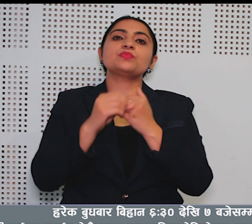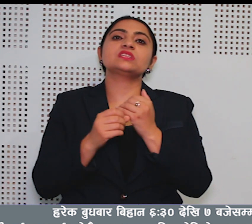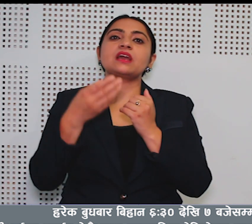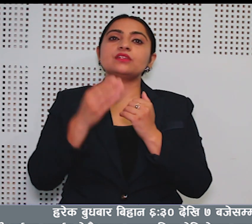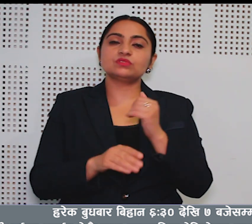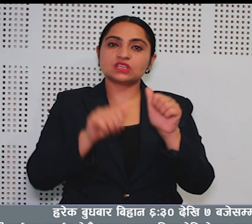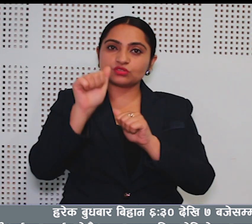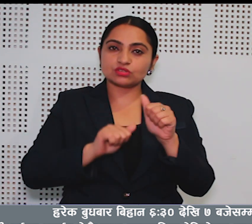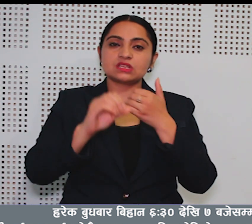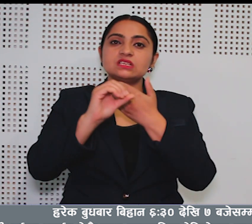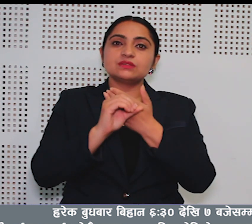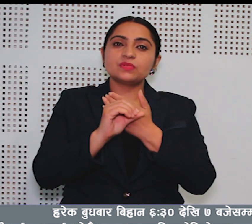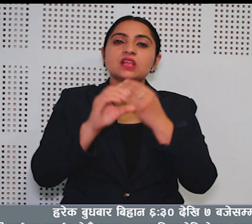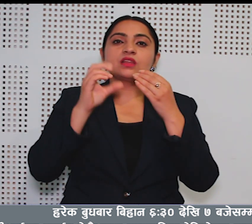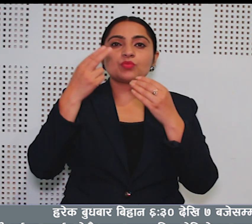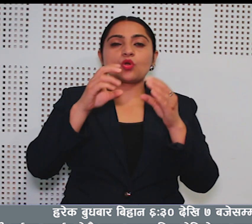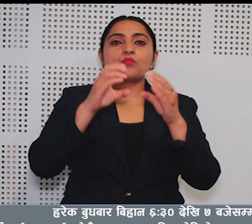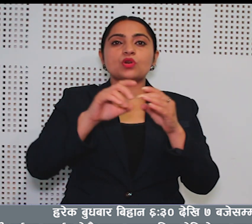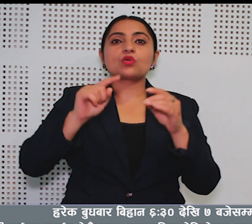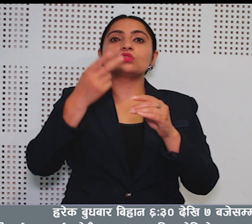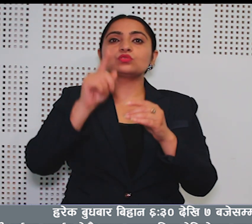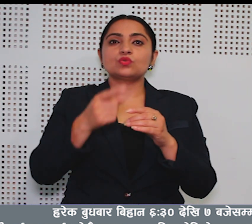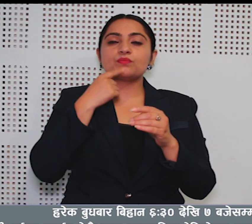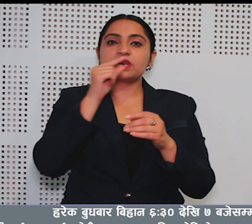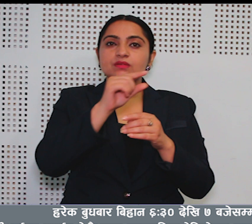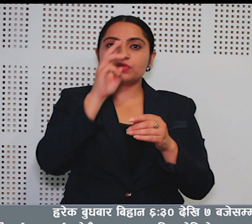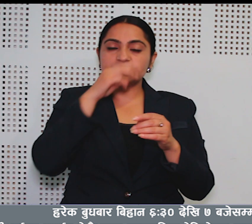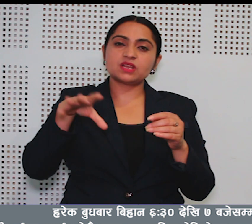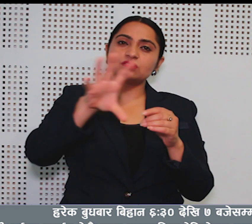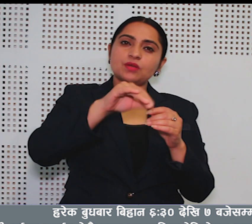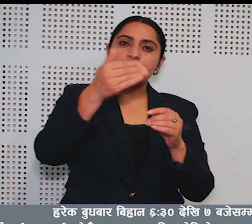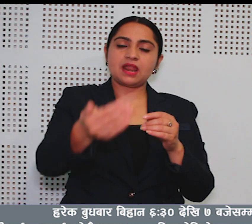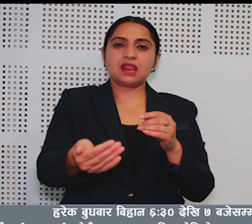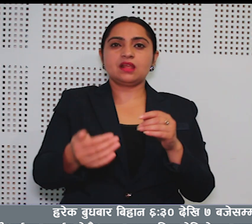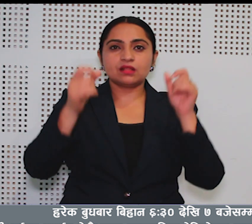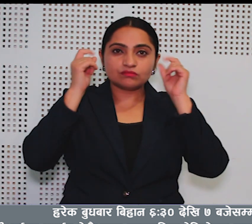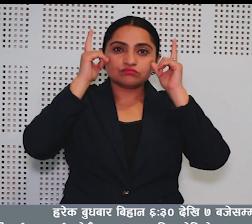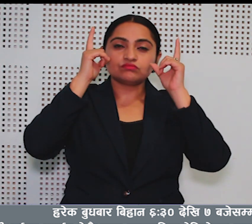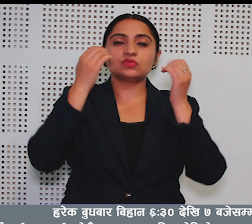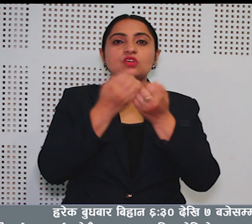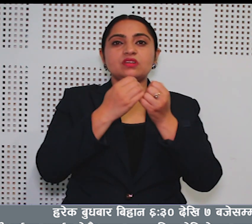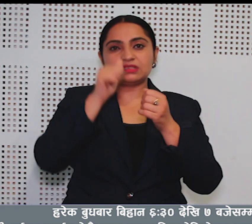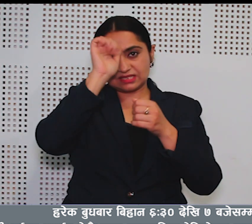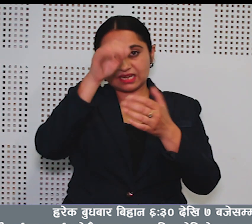सीमान्तकृत वर्ग कस्तो हो र भन्ने सन्दर्भमा हामी सबैलाई एवारनेस गर्नलाई जानकारी पुर्याएका छौँ। मेरो